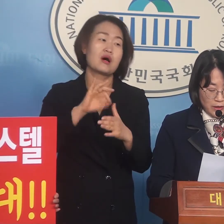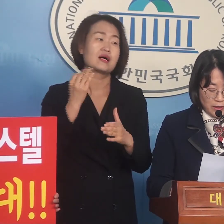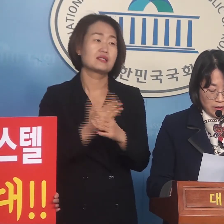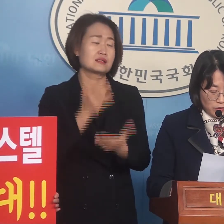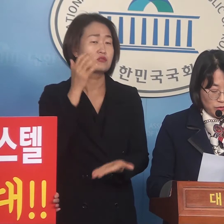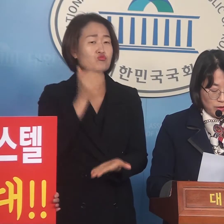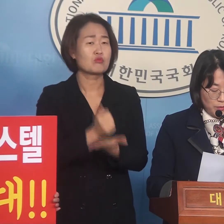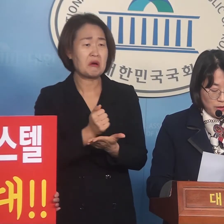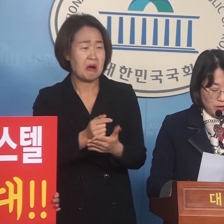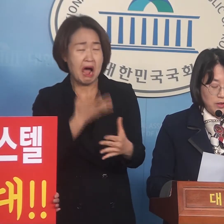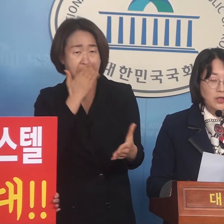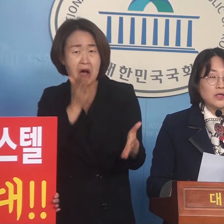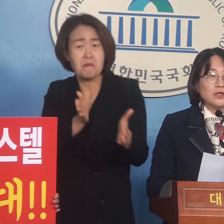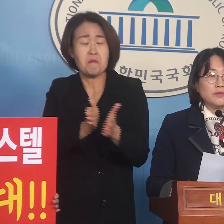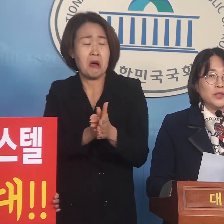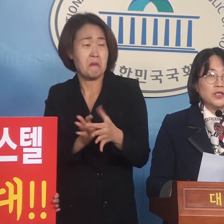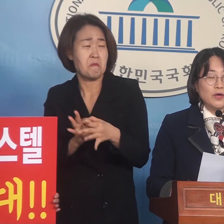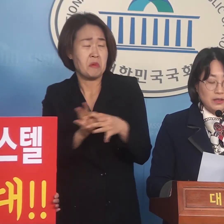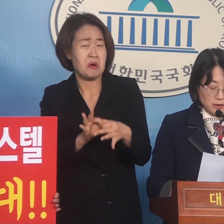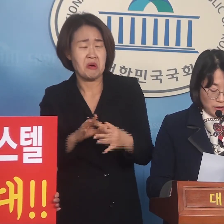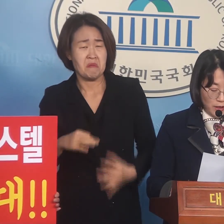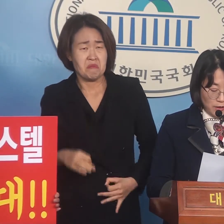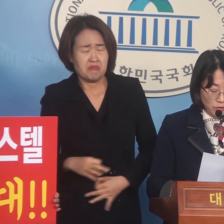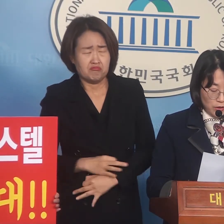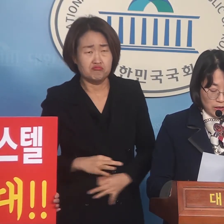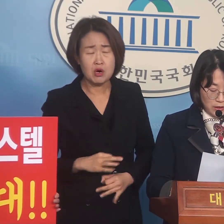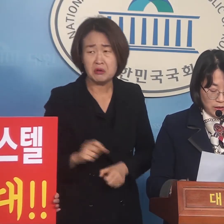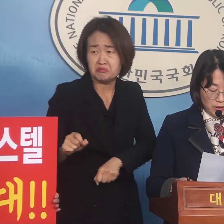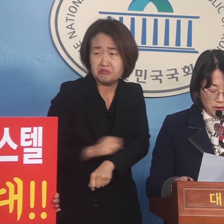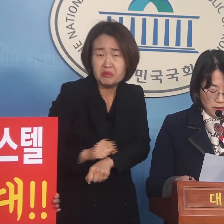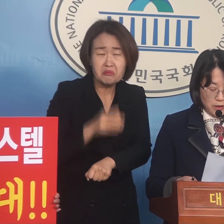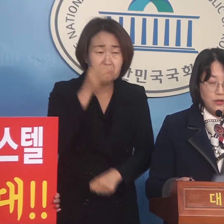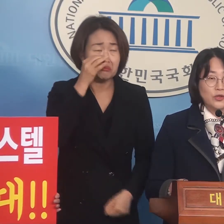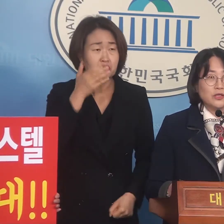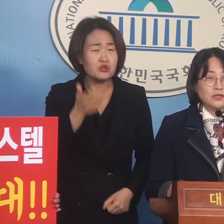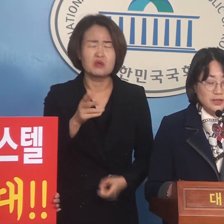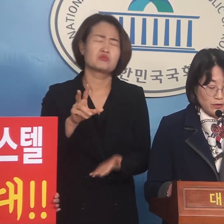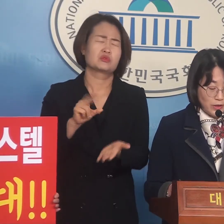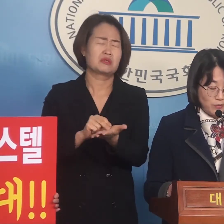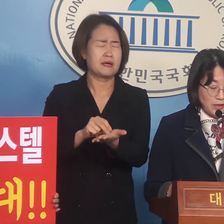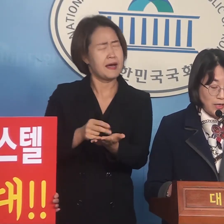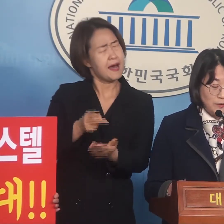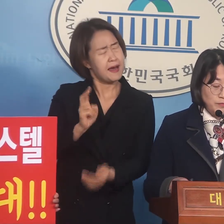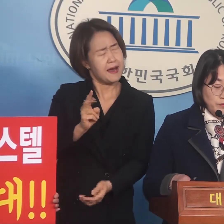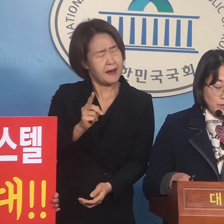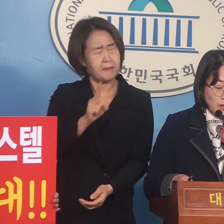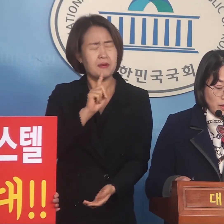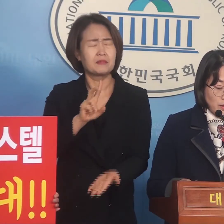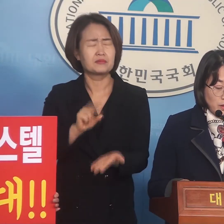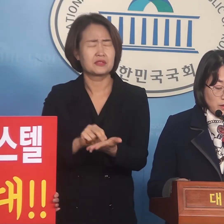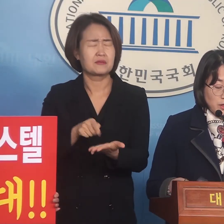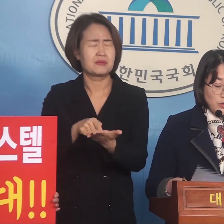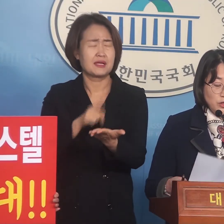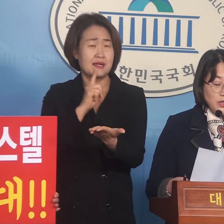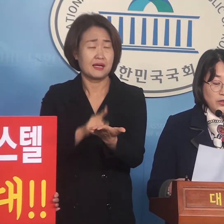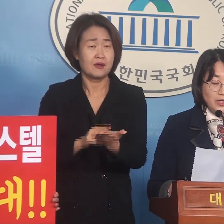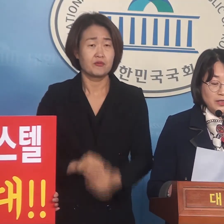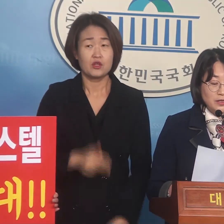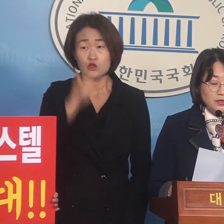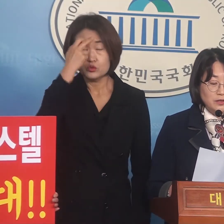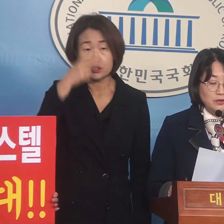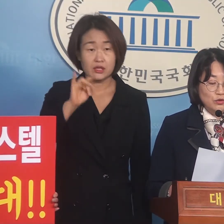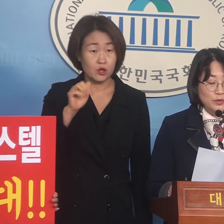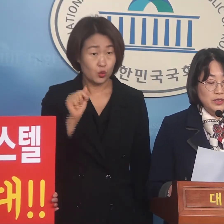안양시장의 관계까지 거론되며 비리와 특혜 의혹까지 제기되고 있는 상황입니다. 최대호